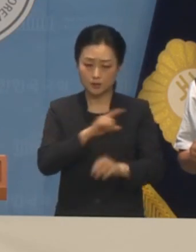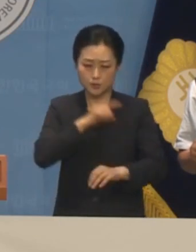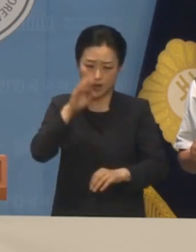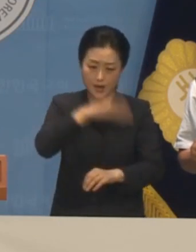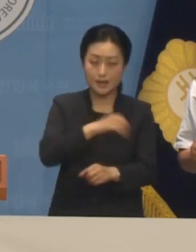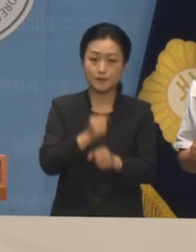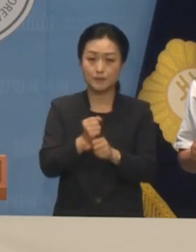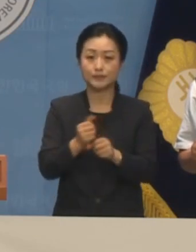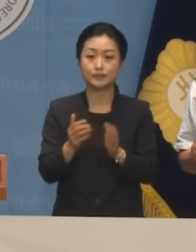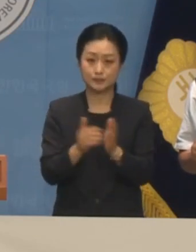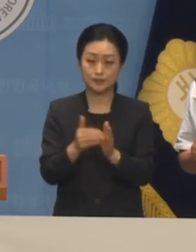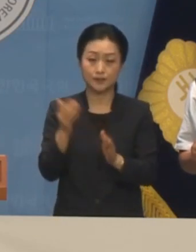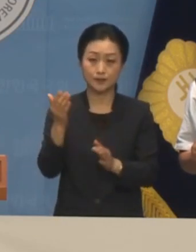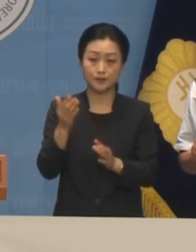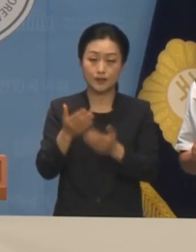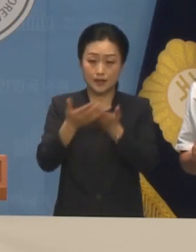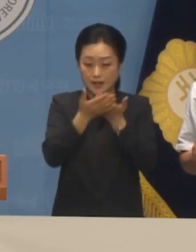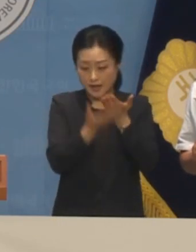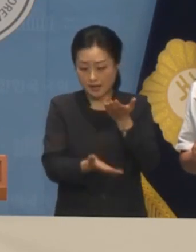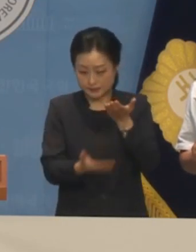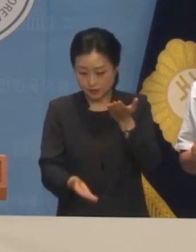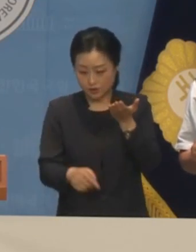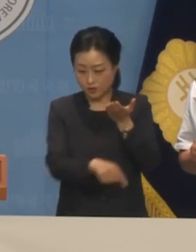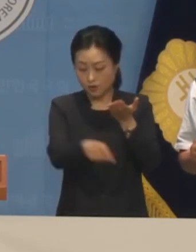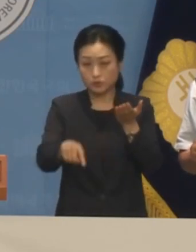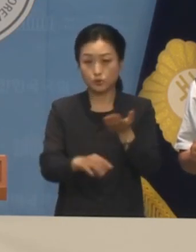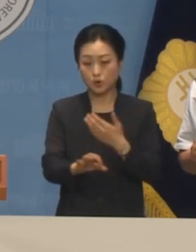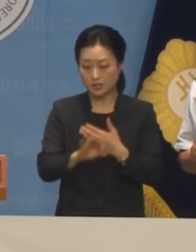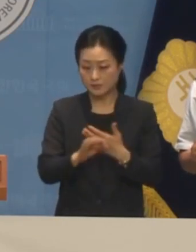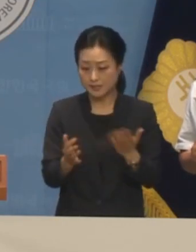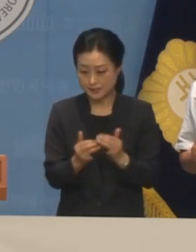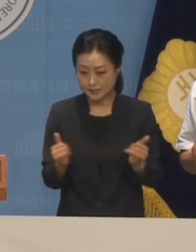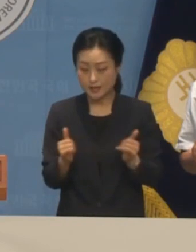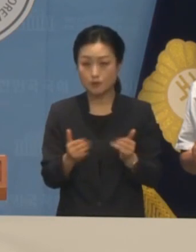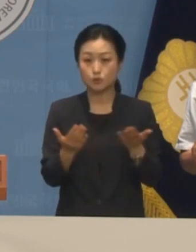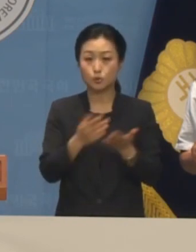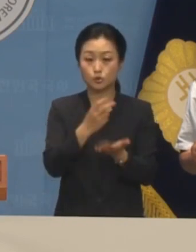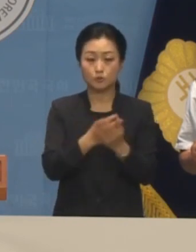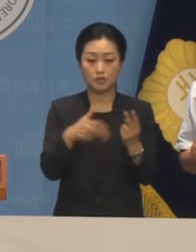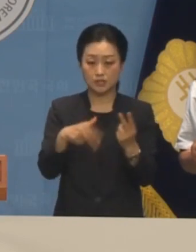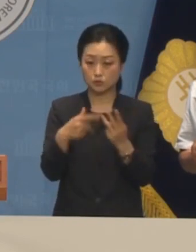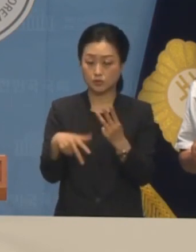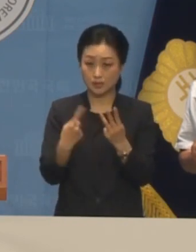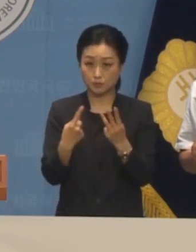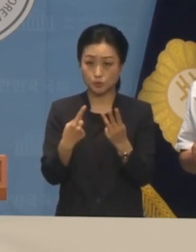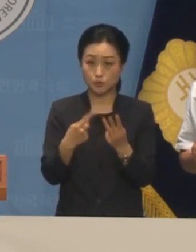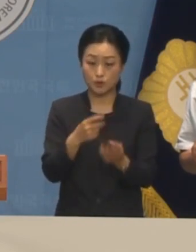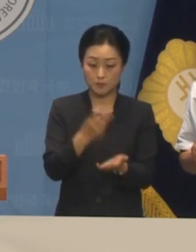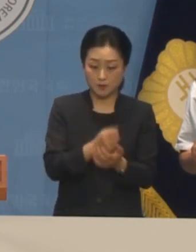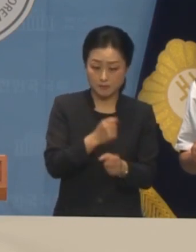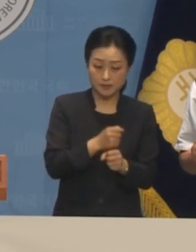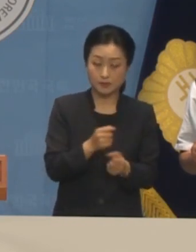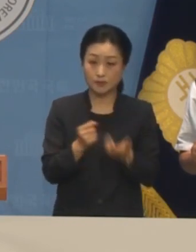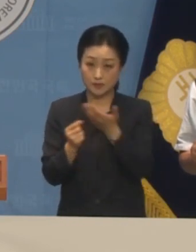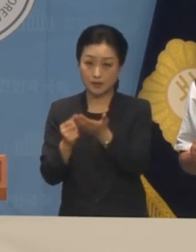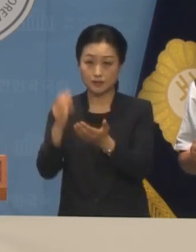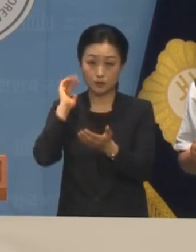만들었습니다 대는 노약자를 위한 노조법 2조을 두번이나